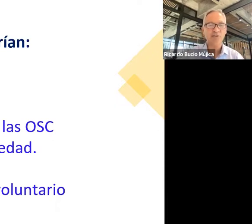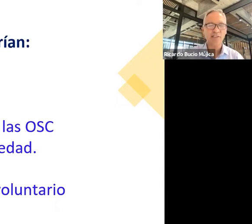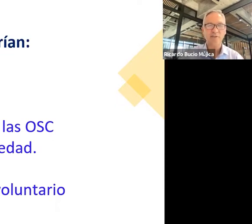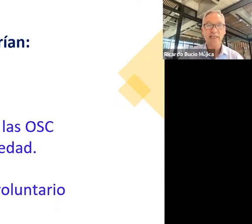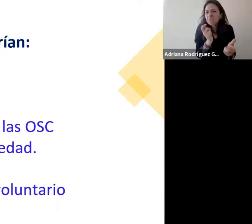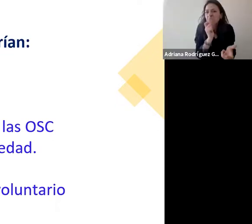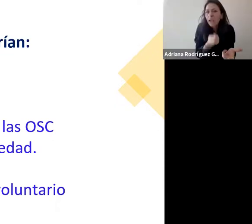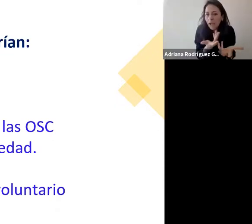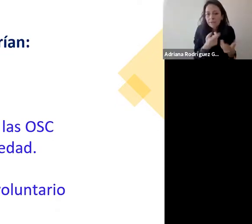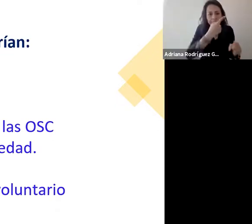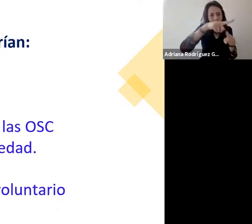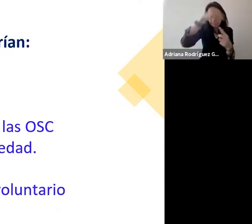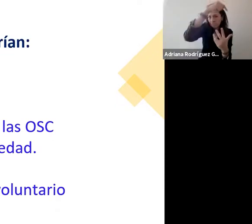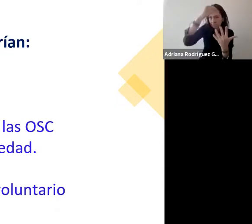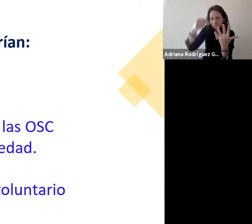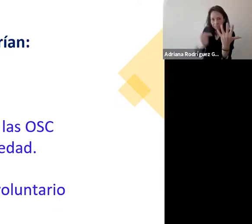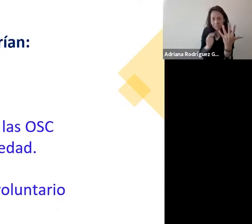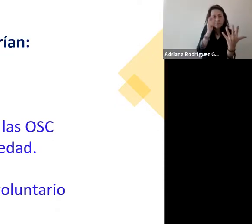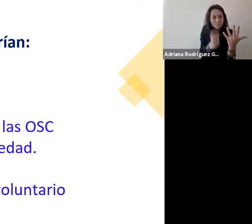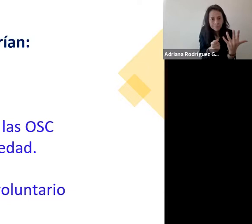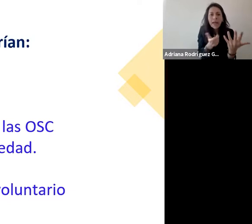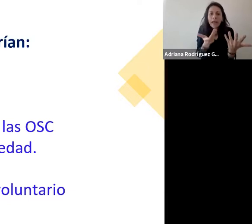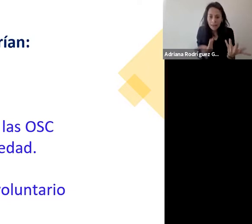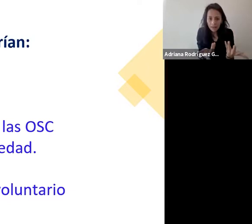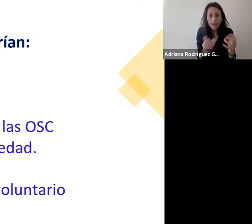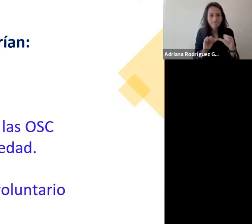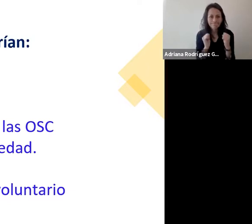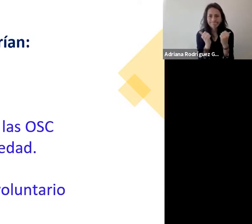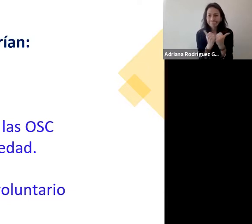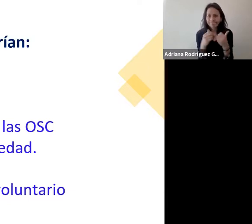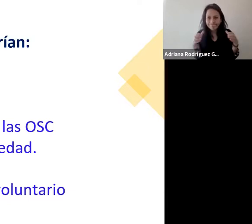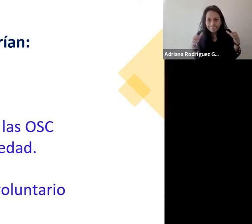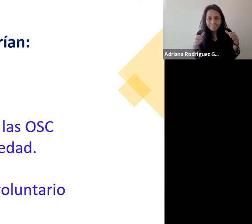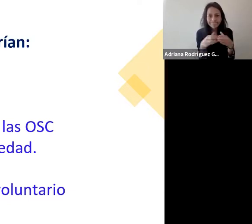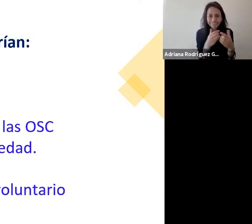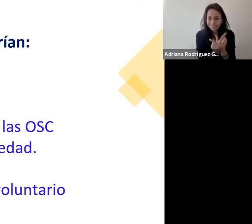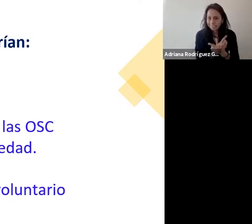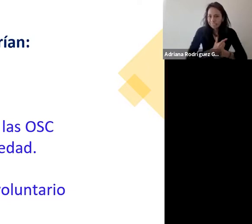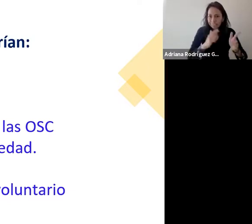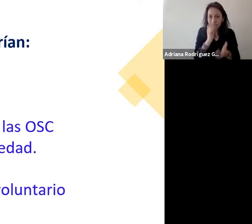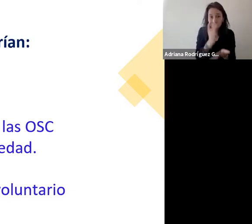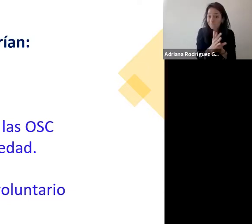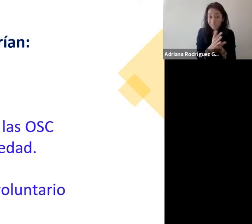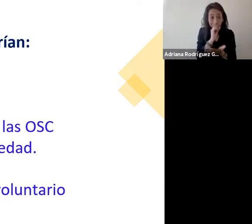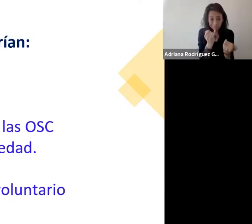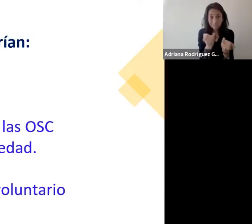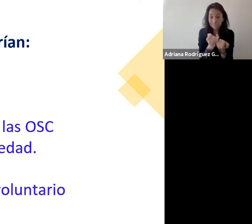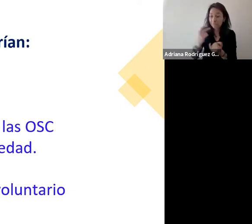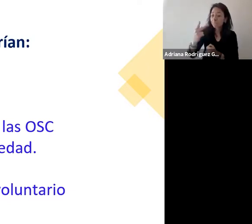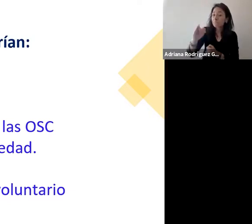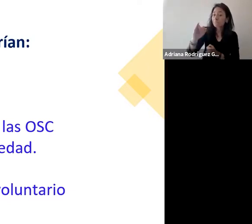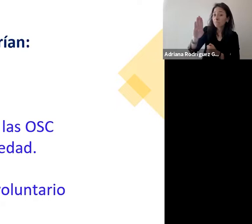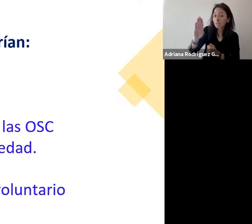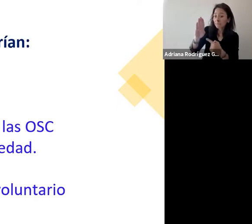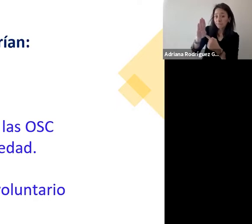la asociación, a la libre asociación que tenemos, sino también habría una afectación al PIB nacional, al monto de recursos que